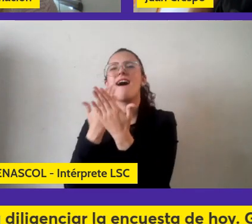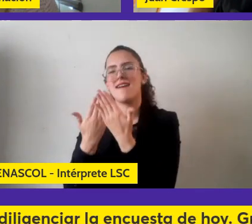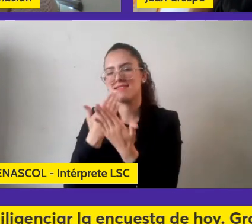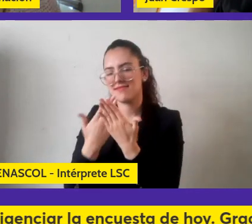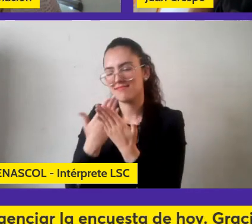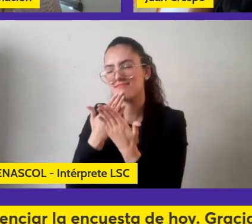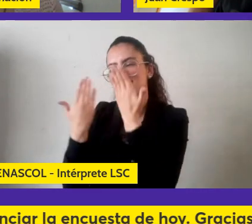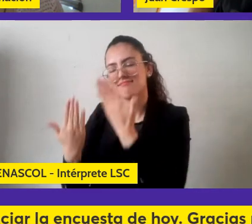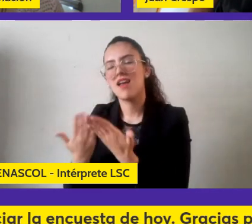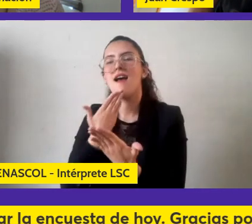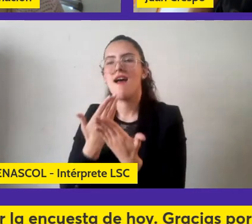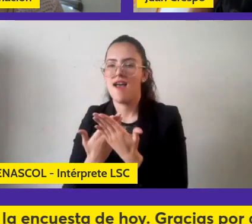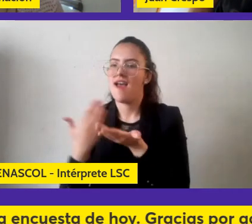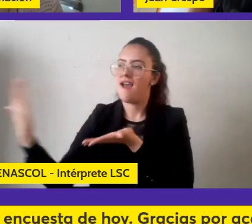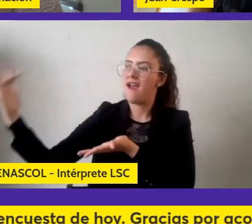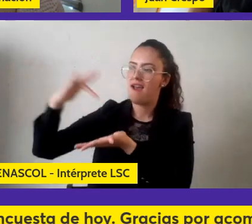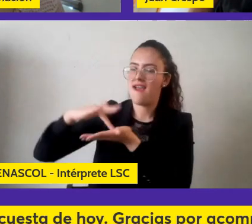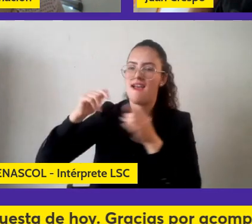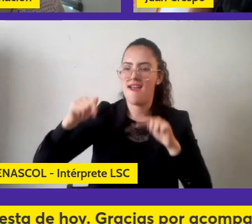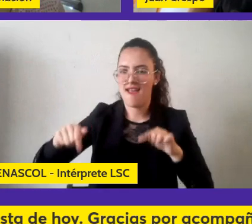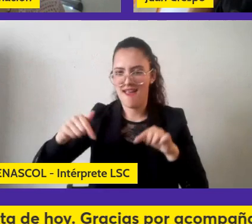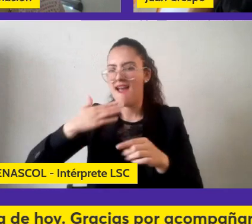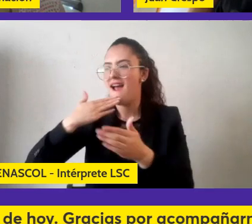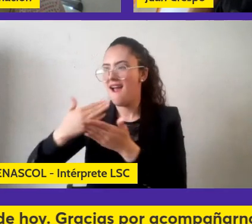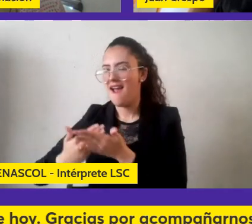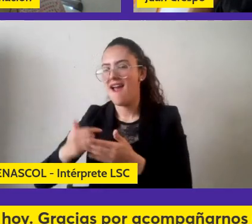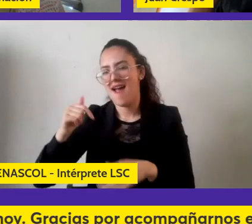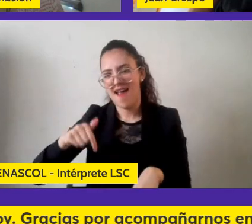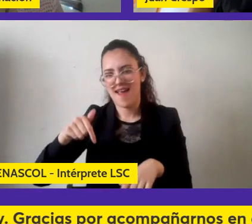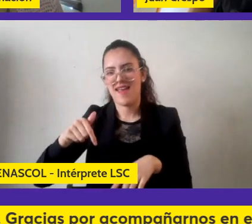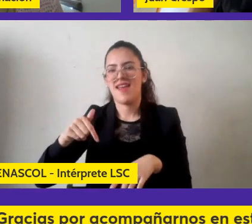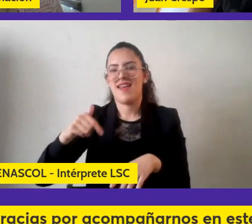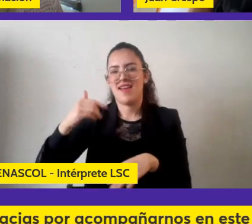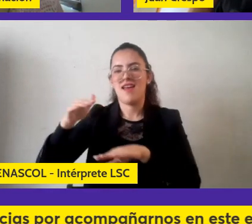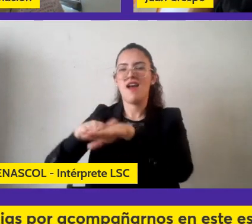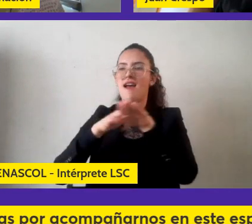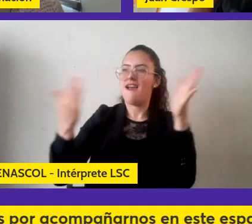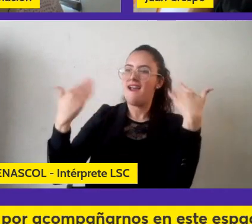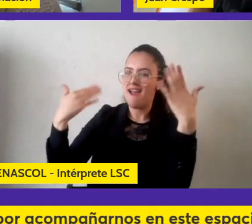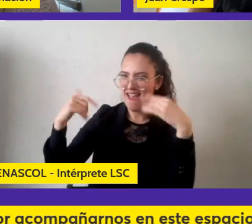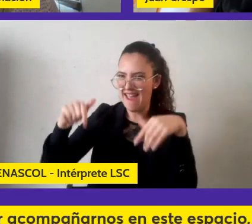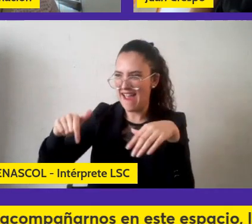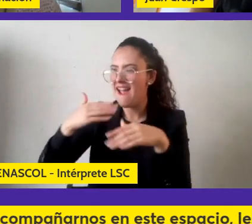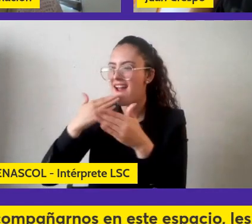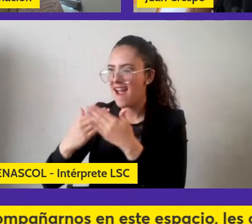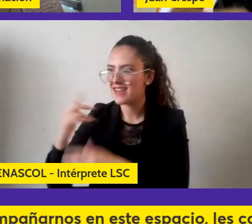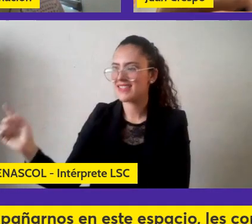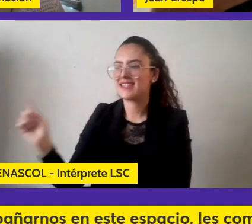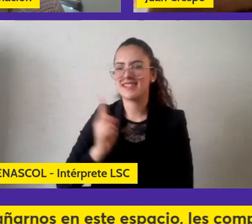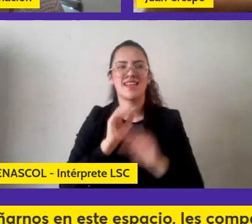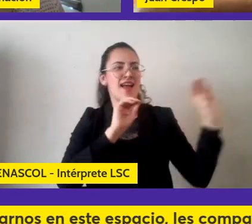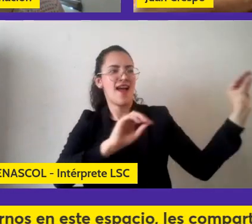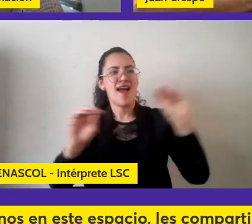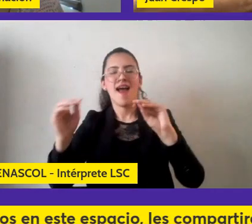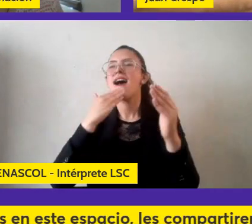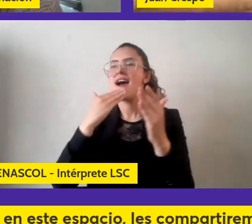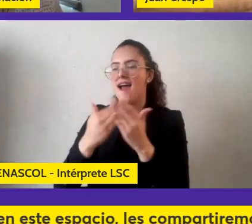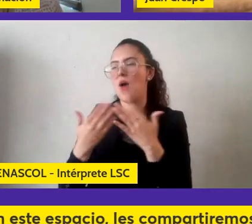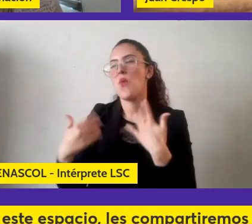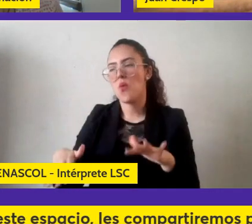de este proceso de la convocatoria y de esta actividad de formación. Te lo agradecemos mucho en el